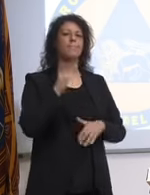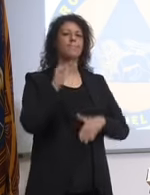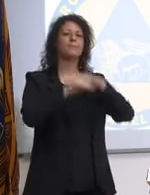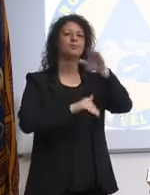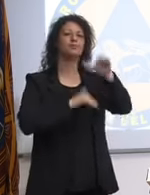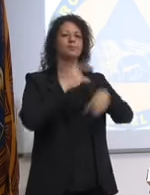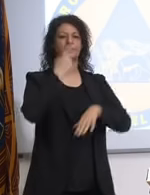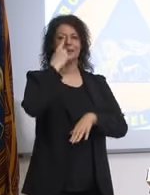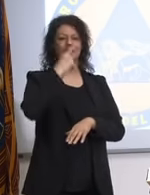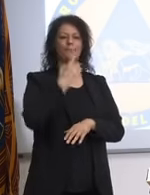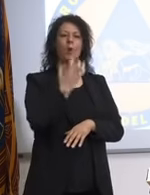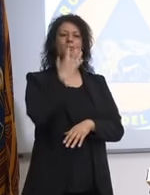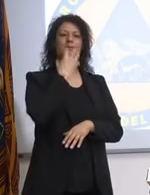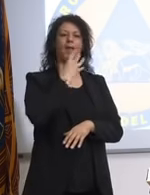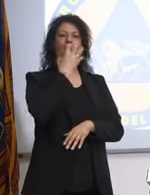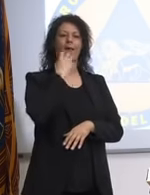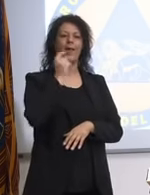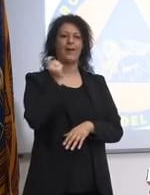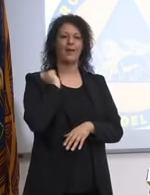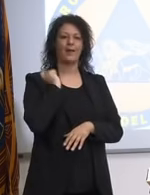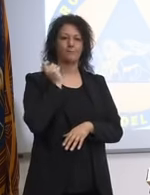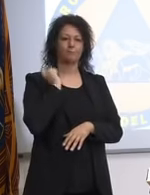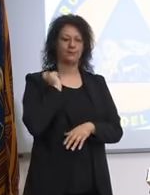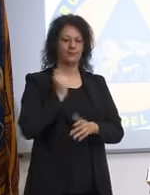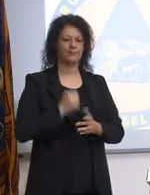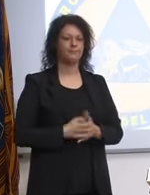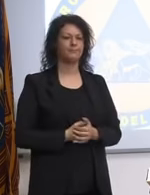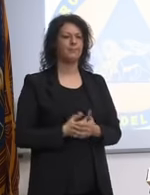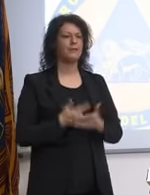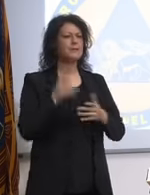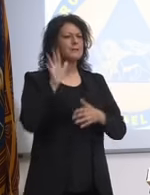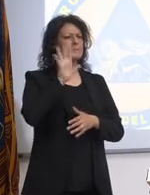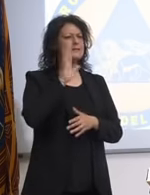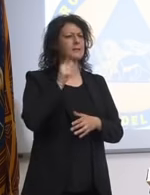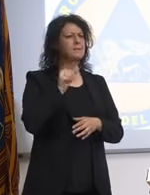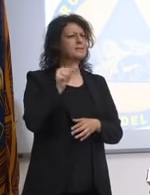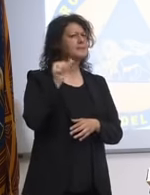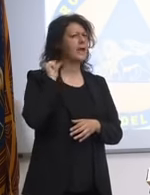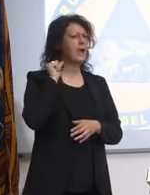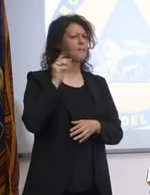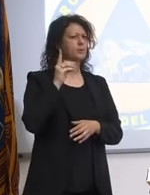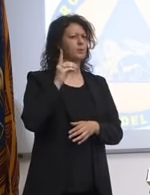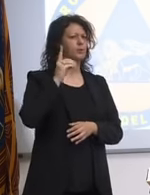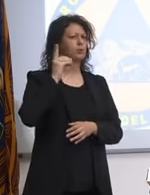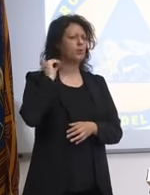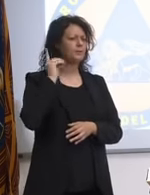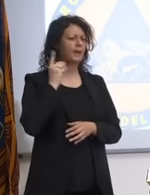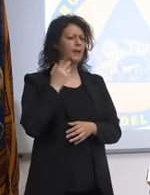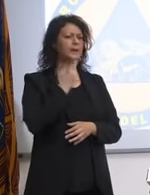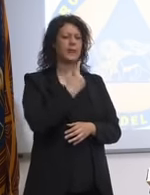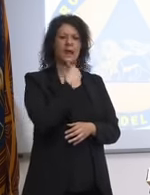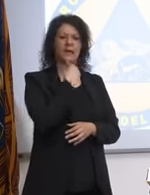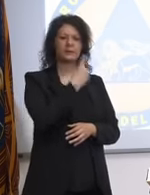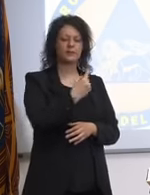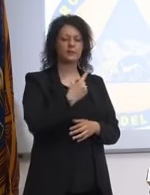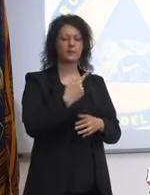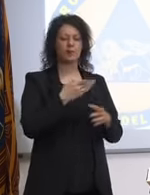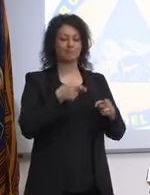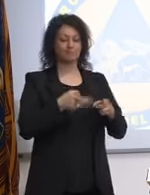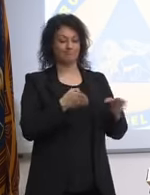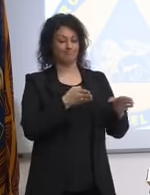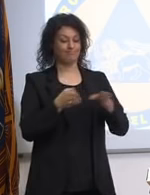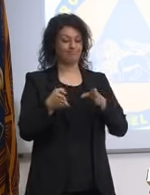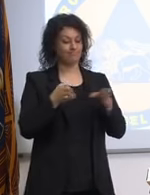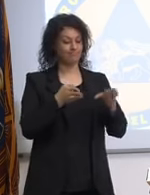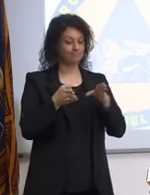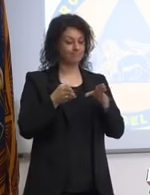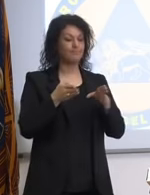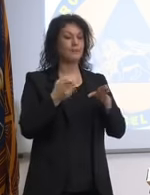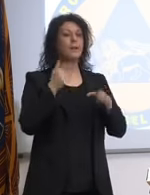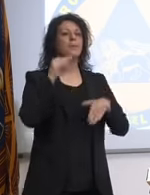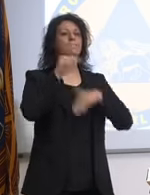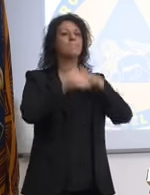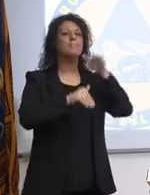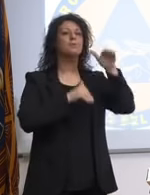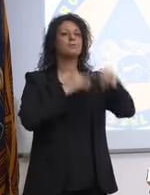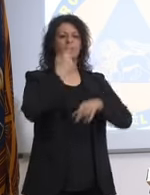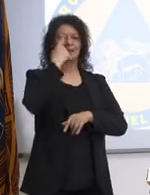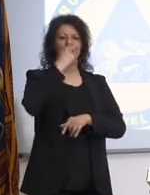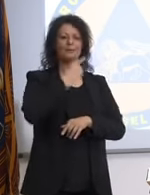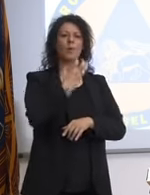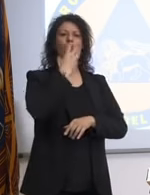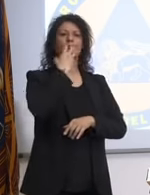siamo lasciati, mi pare domenica o sabato, quando era, dicendo che per adesso le piscine termali non